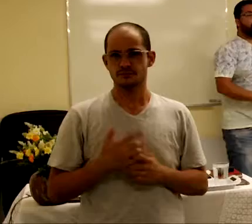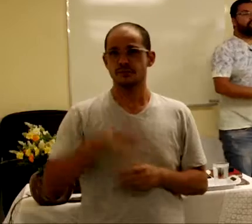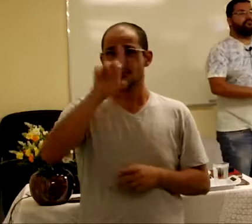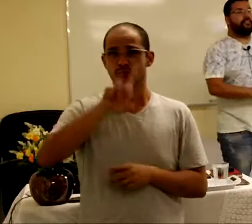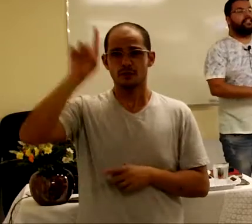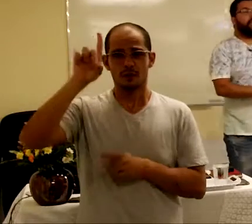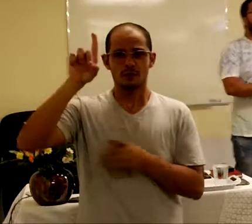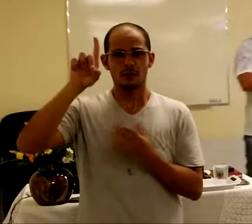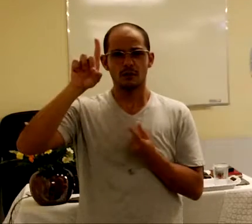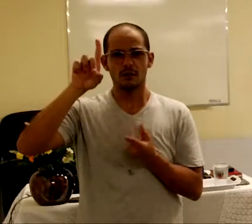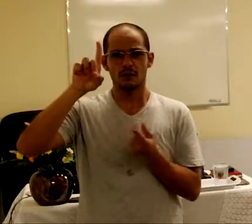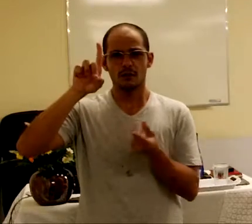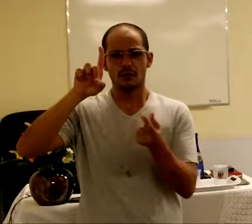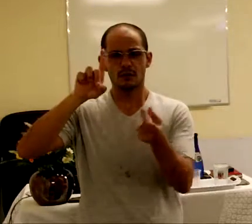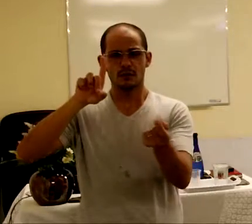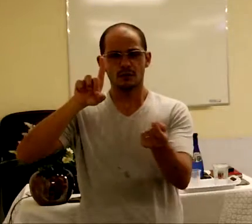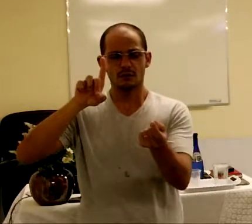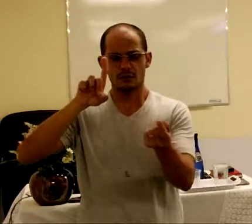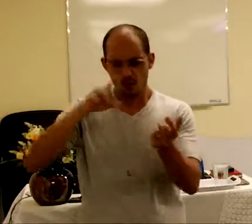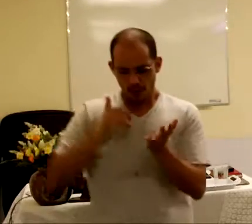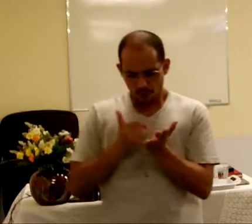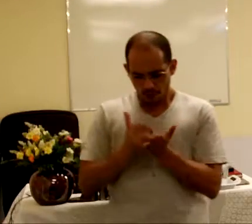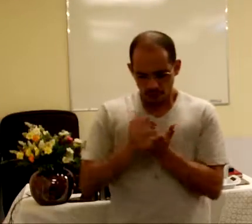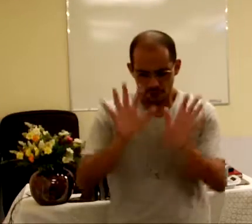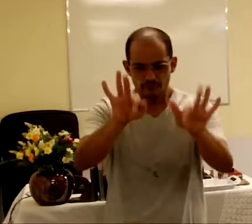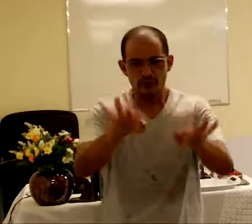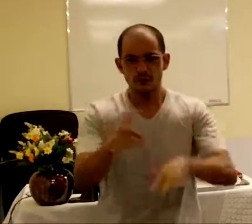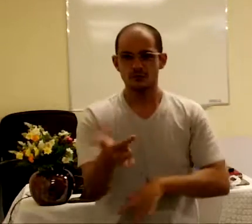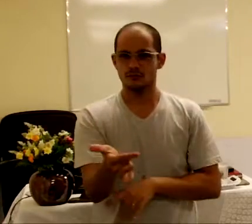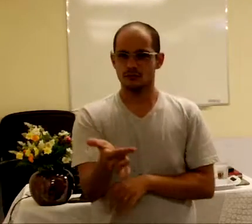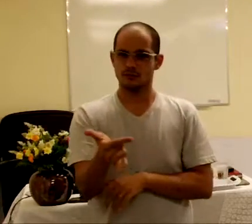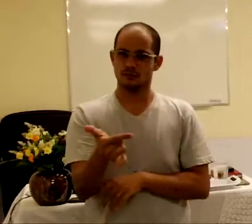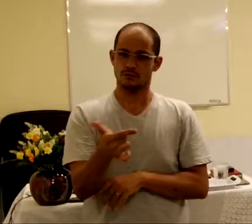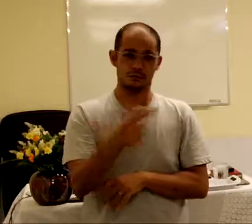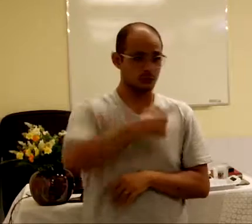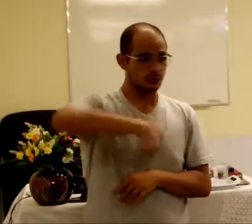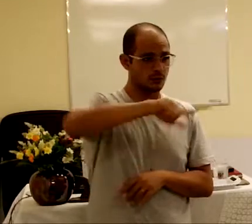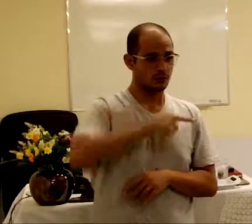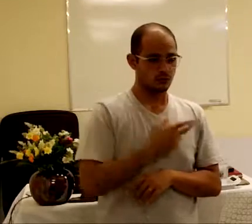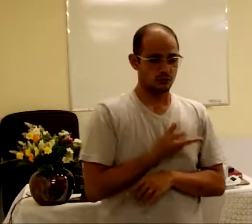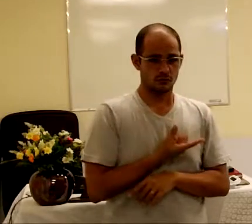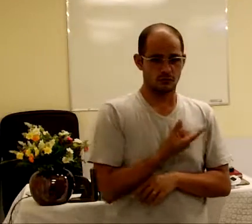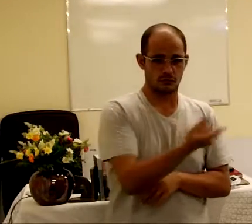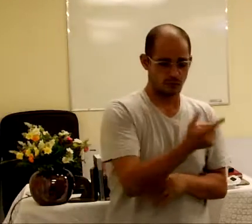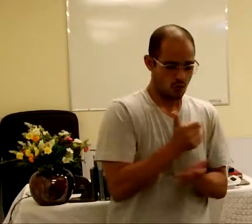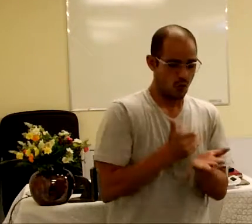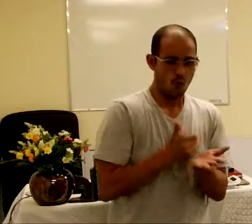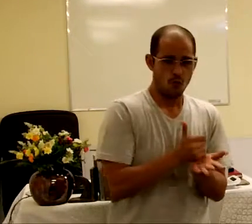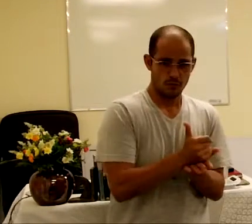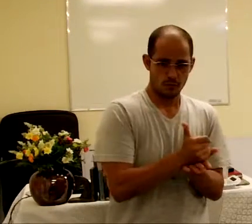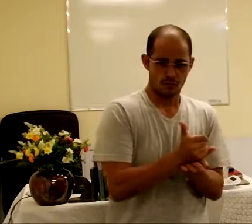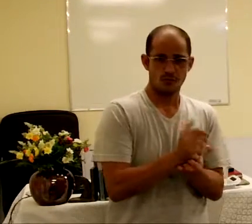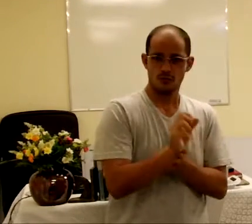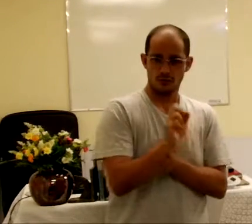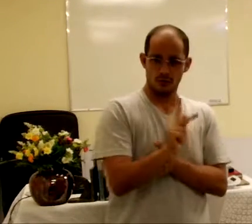eterno. Eterno é o que não tem começo nem fim. Infinito somos nós, não é isso? Porque nós tivemos um começo, fomos criados